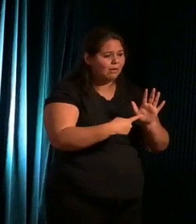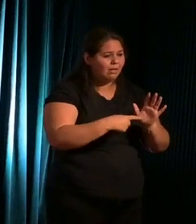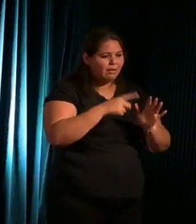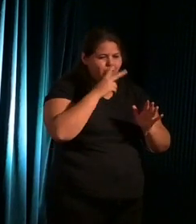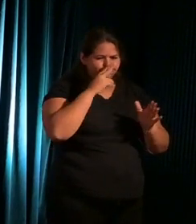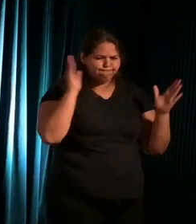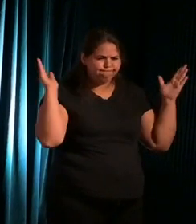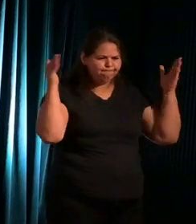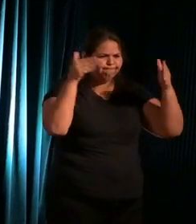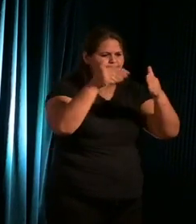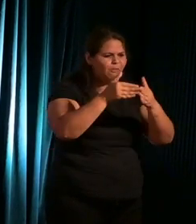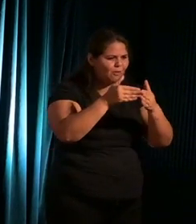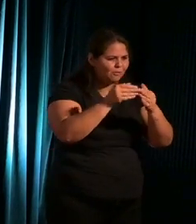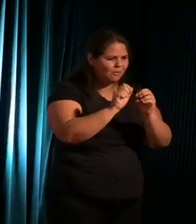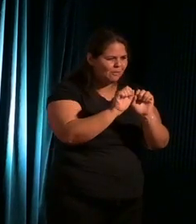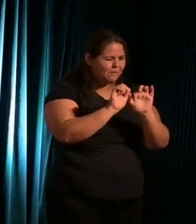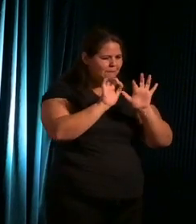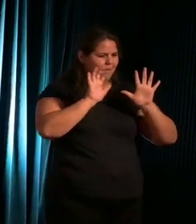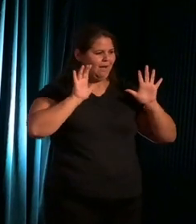ver.